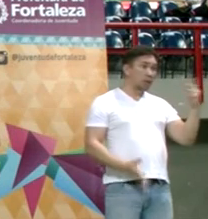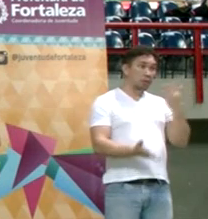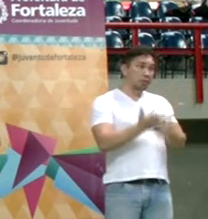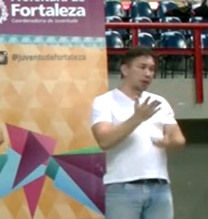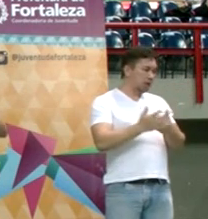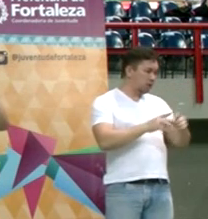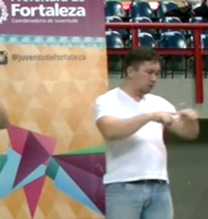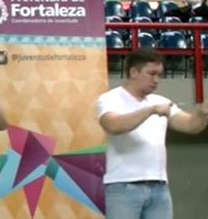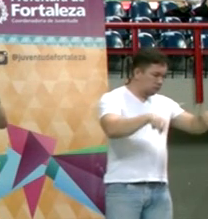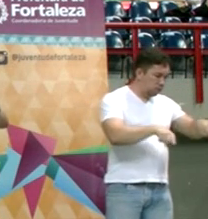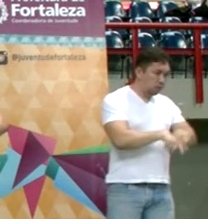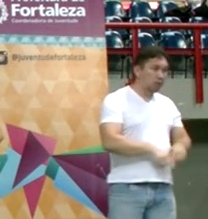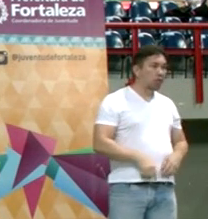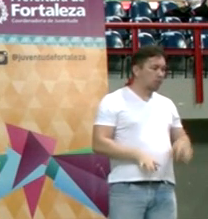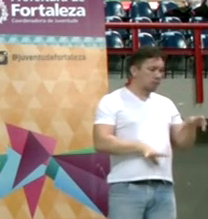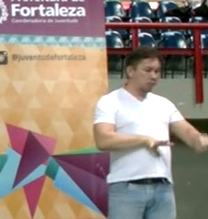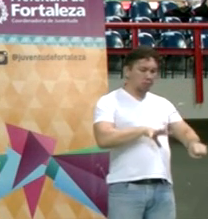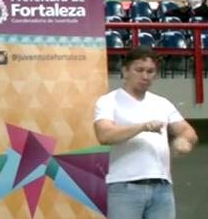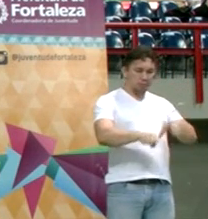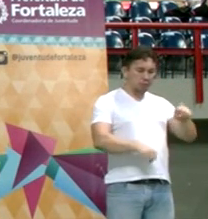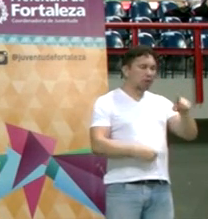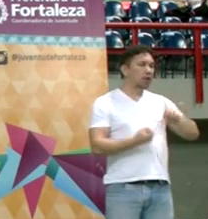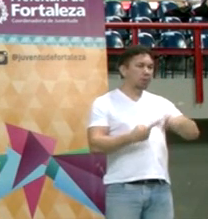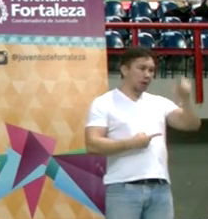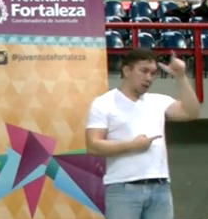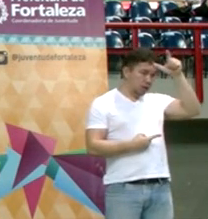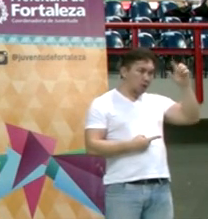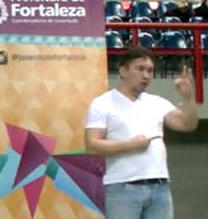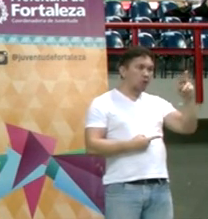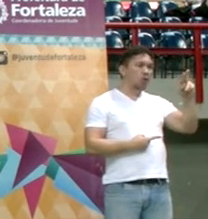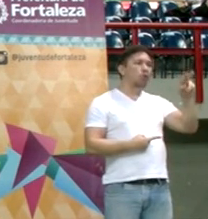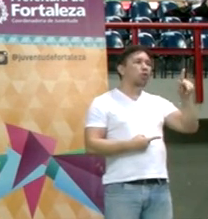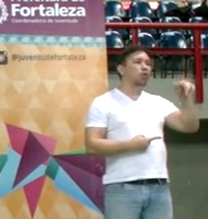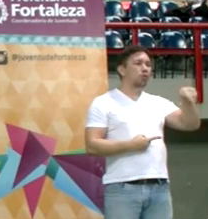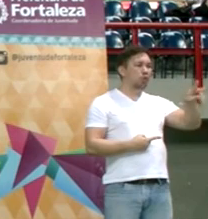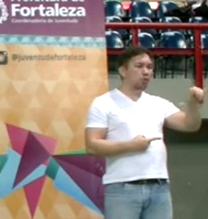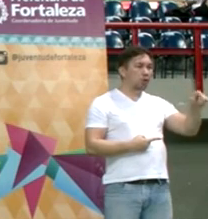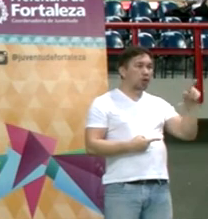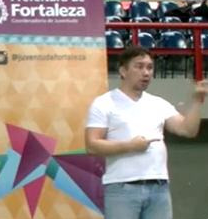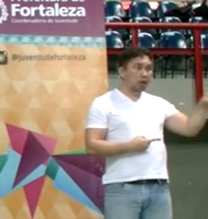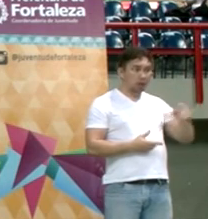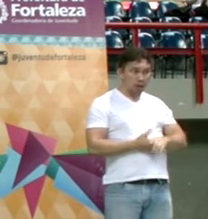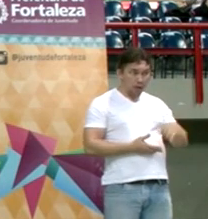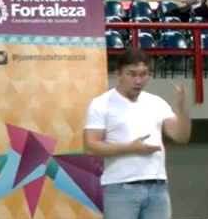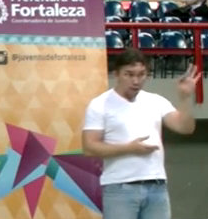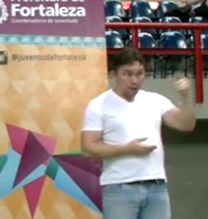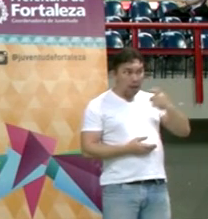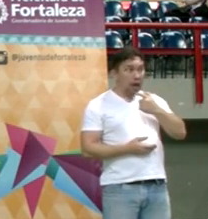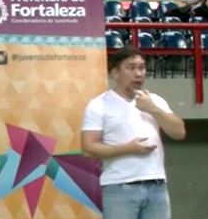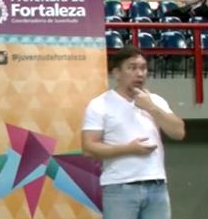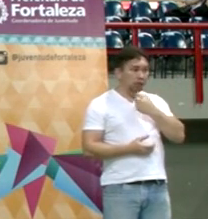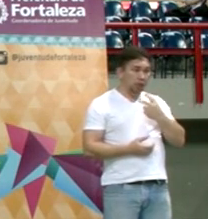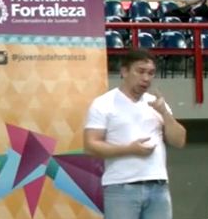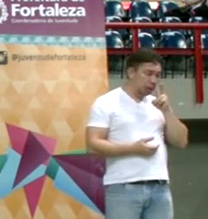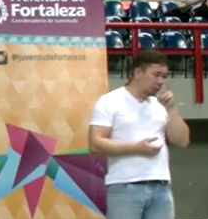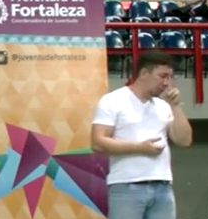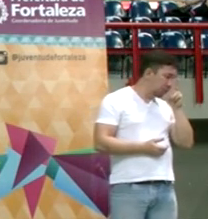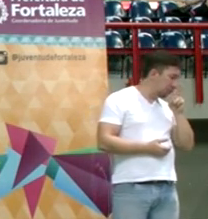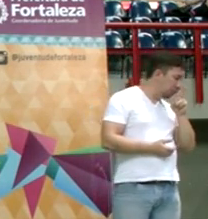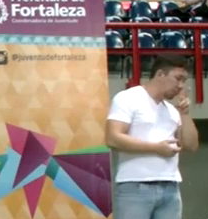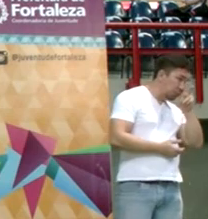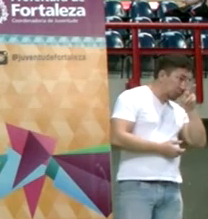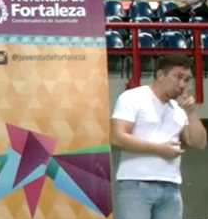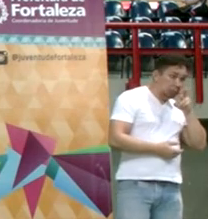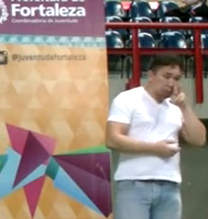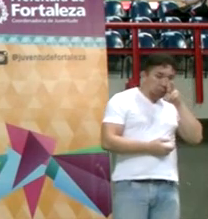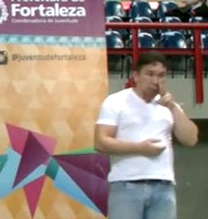vários territórios, eles tomaram os territórios da Turquia, meu irmão, a Inglaterra e a França ficaram mega fortes depois da guerra,